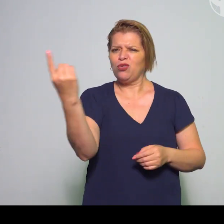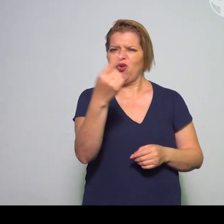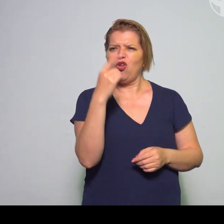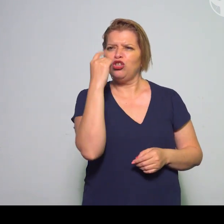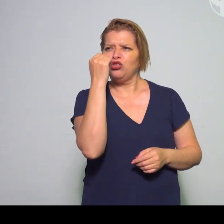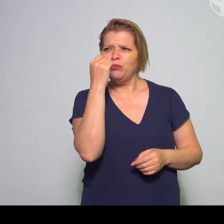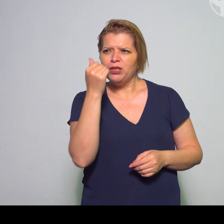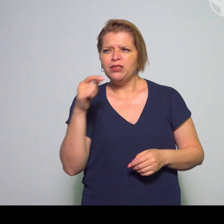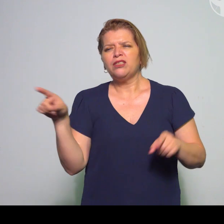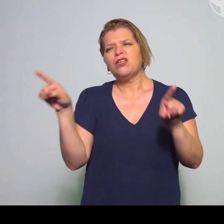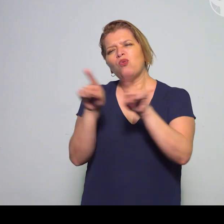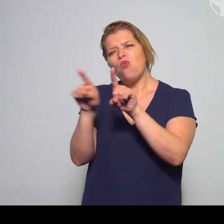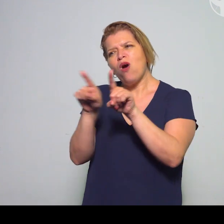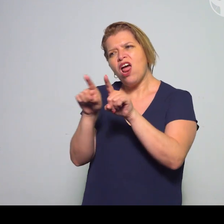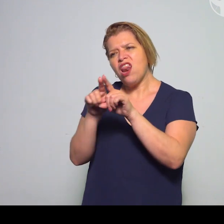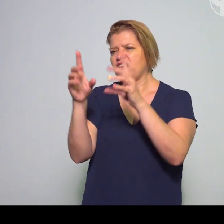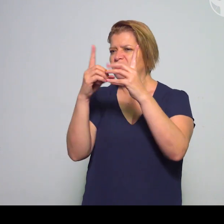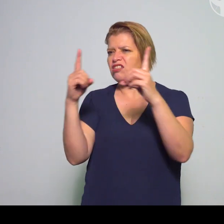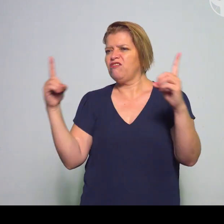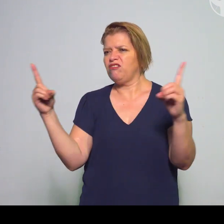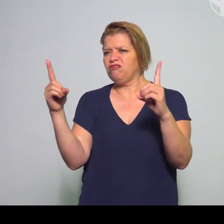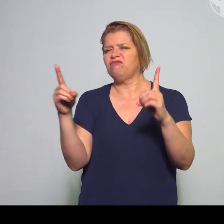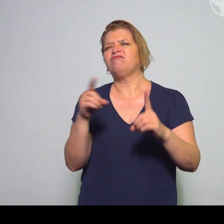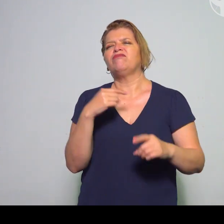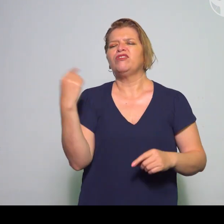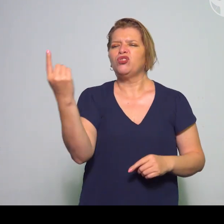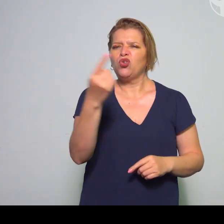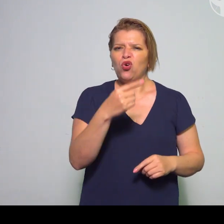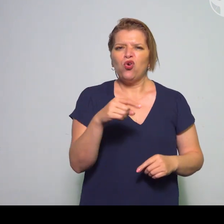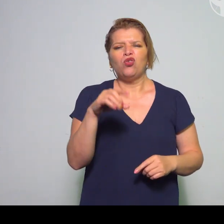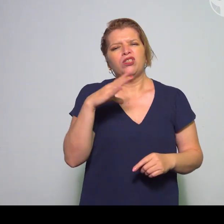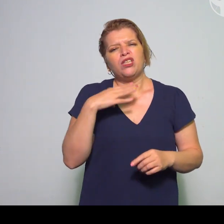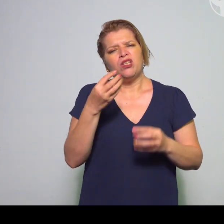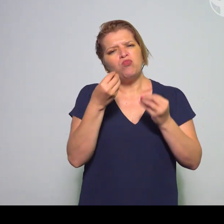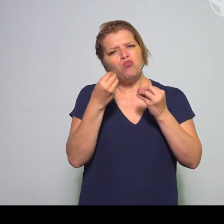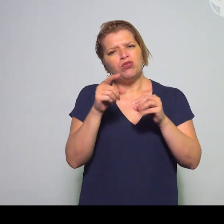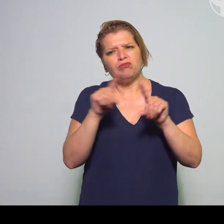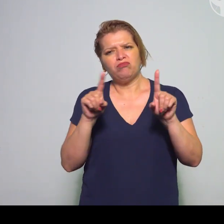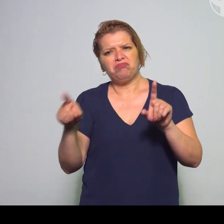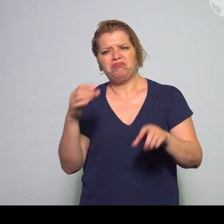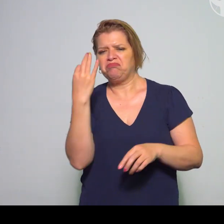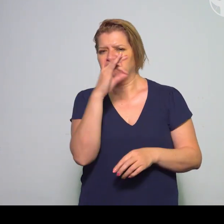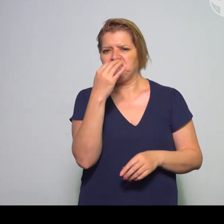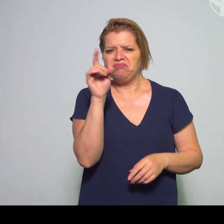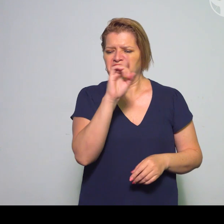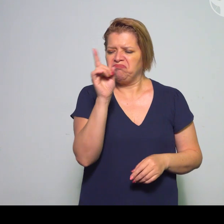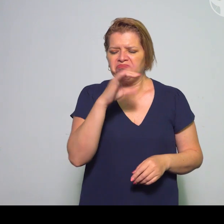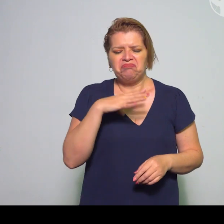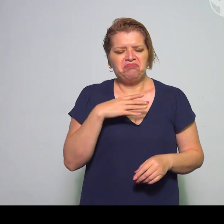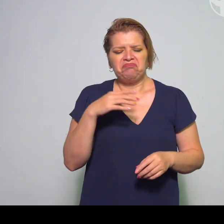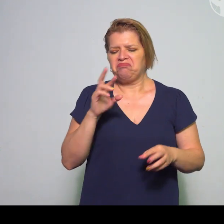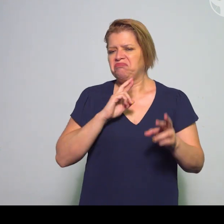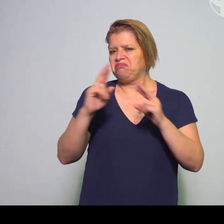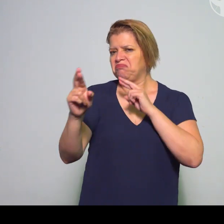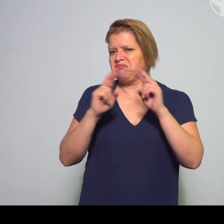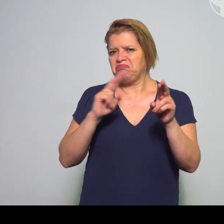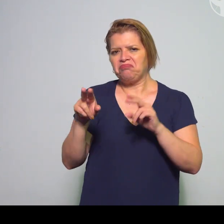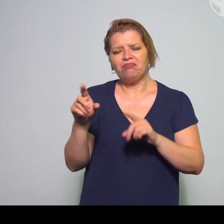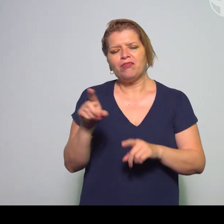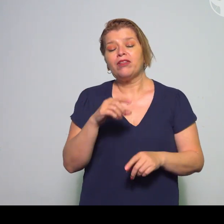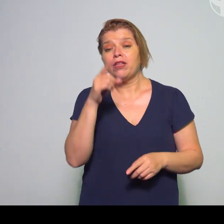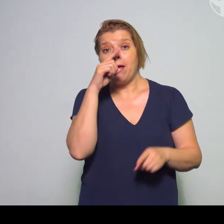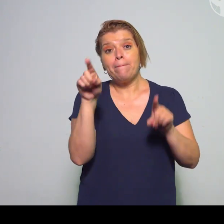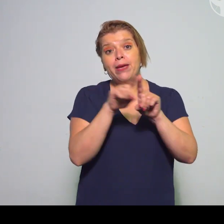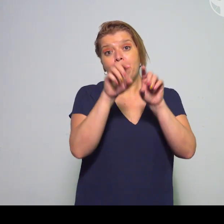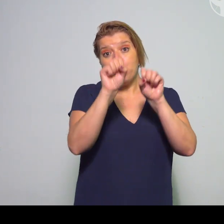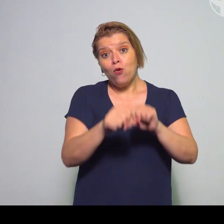hombres son iguales, todos los hombres se han divorciado, todos los hombres han sido mujeriegos, ellos no tienen solución. O pueden decirnos: en